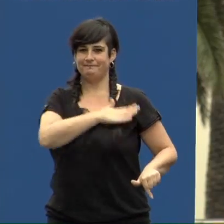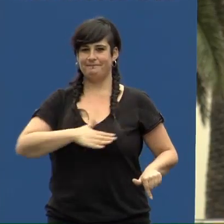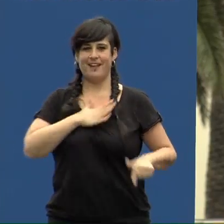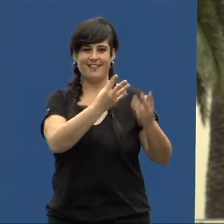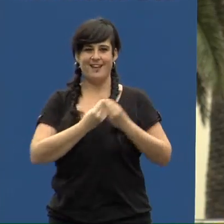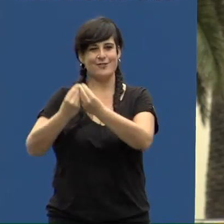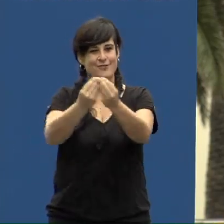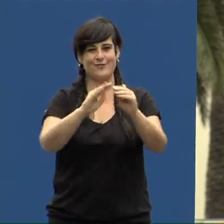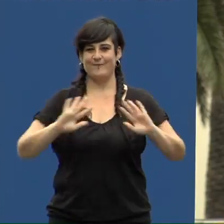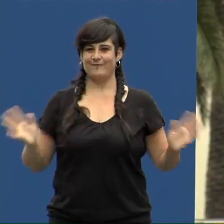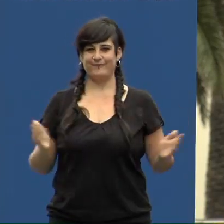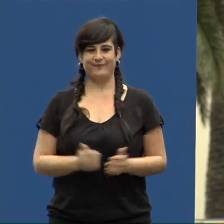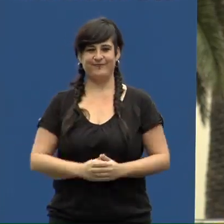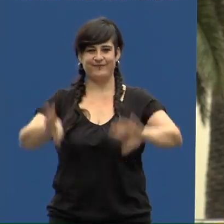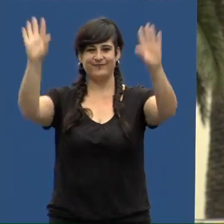vosaltres.